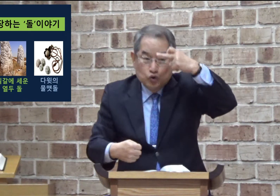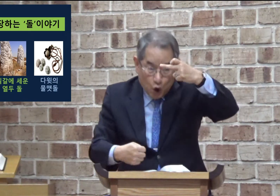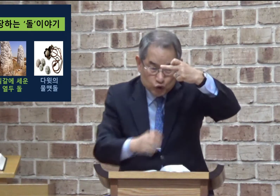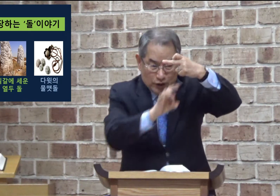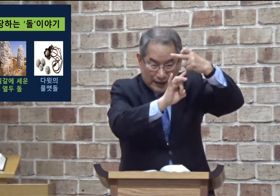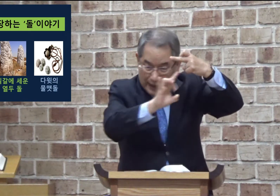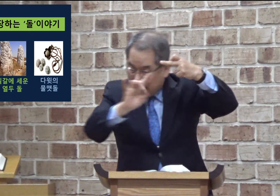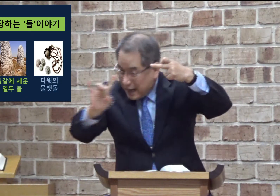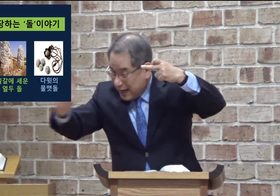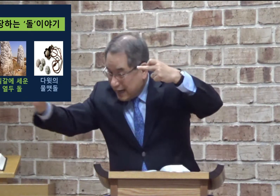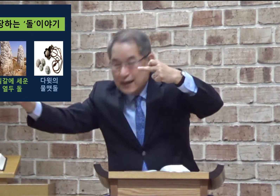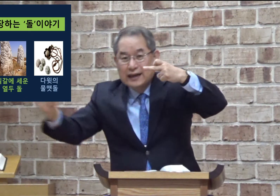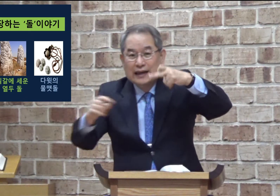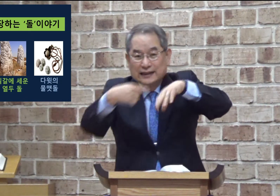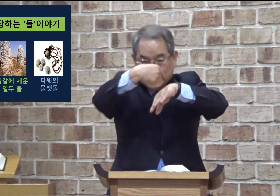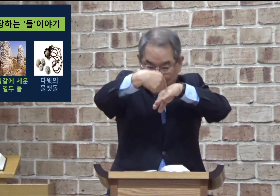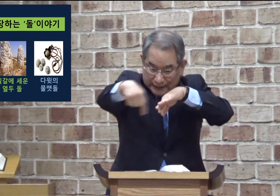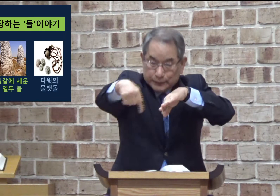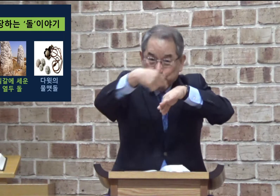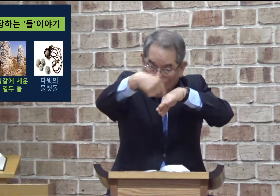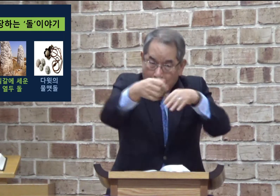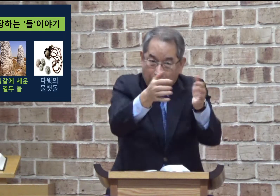돌을 가져와서 세우라고 말씀하셨습니다.